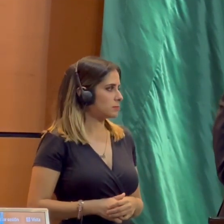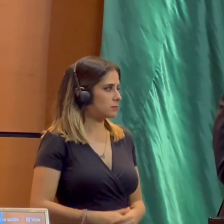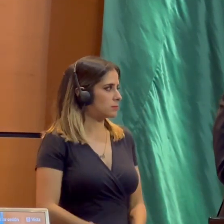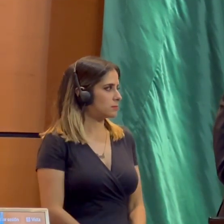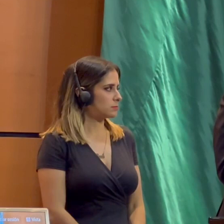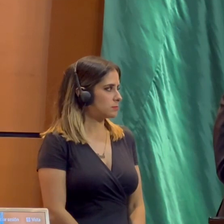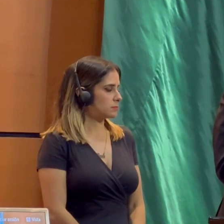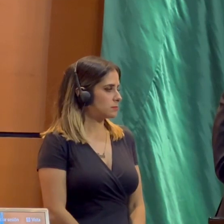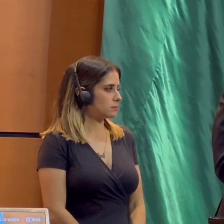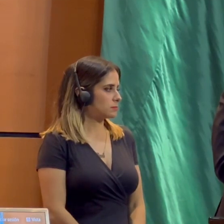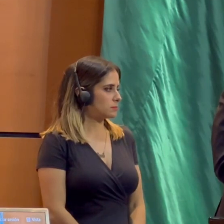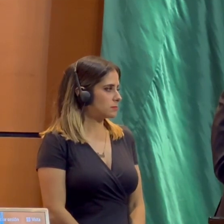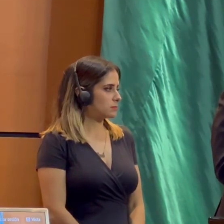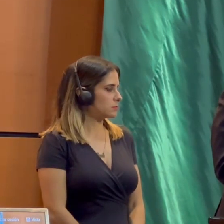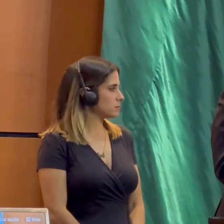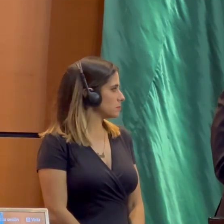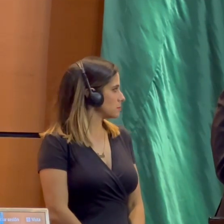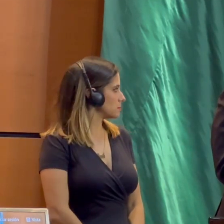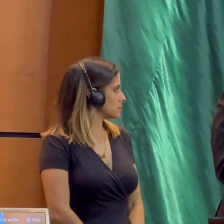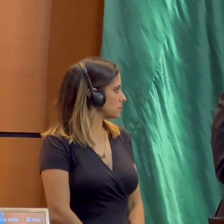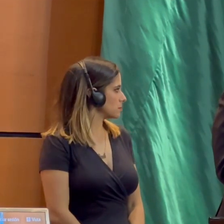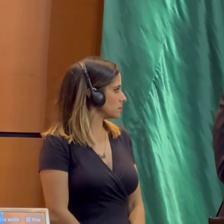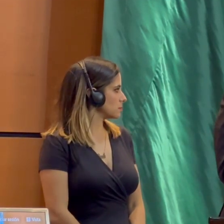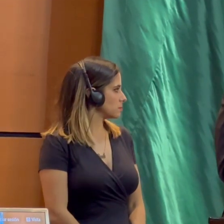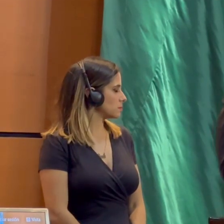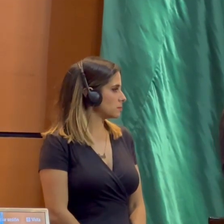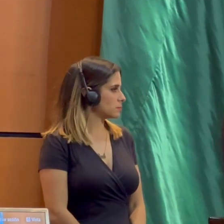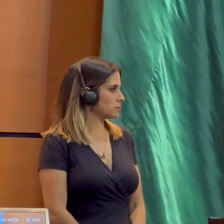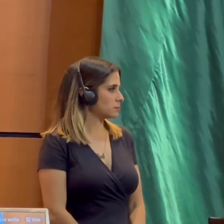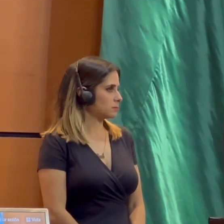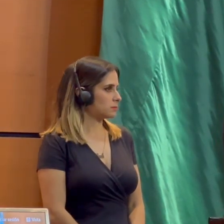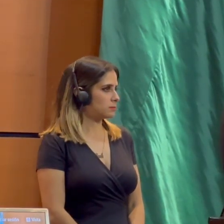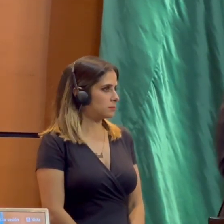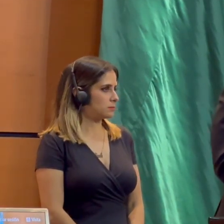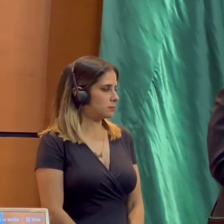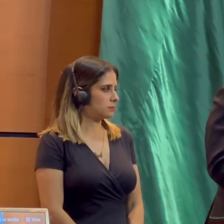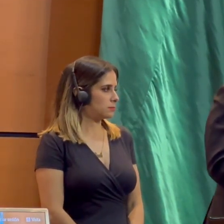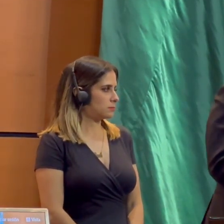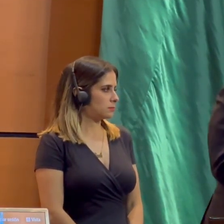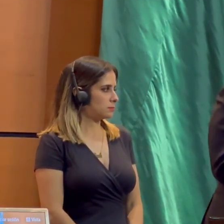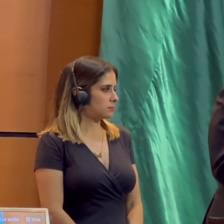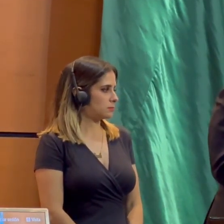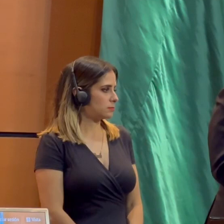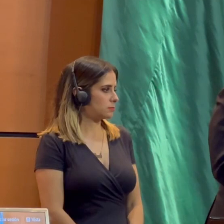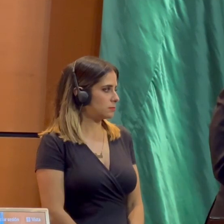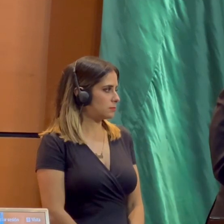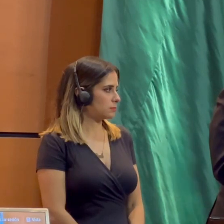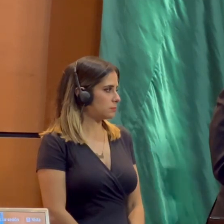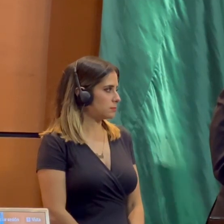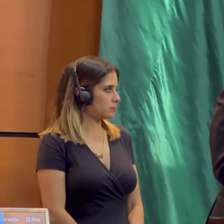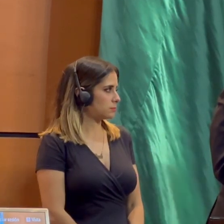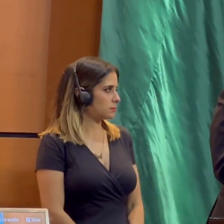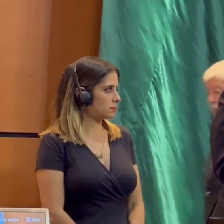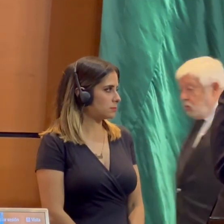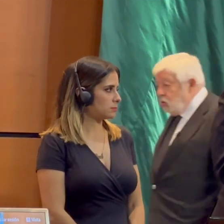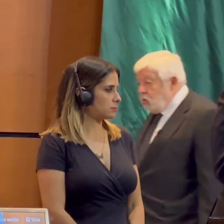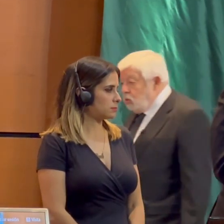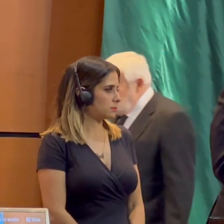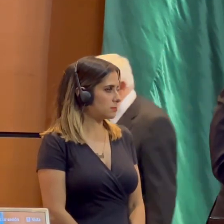美味しくて、日本でタコスというと硬いチップを思い浮かべるん